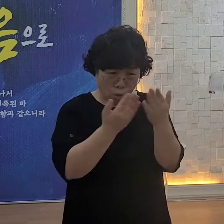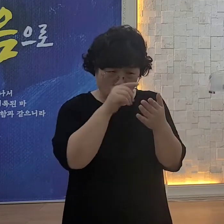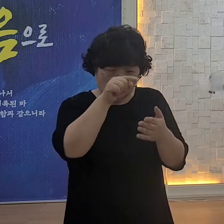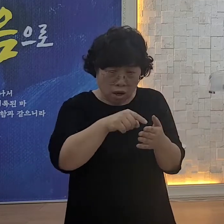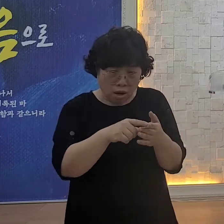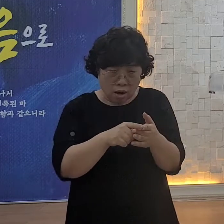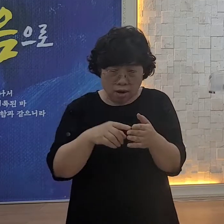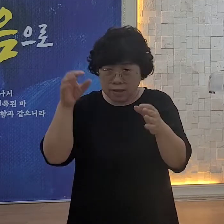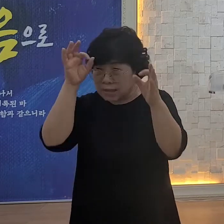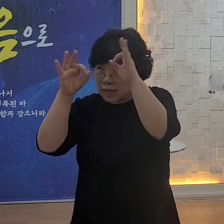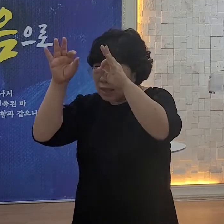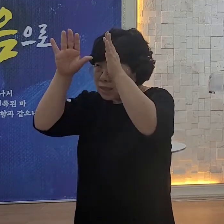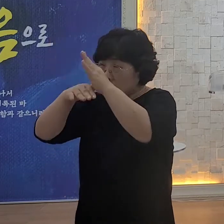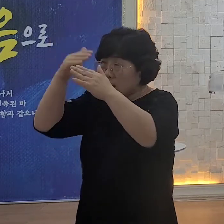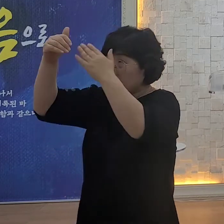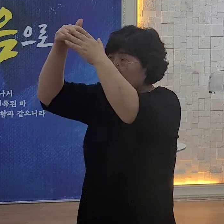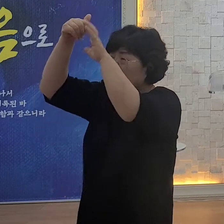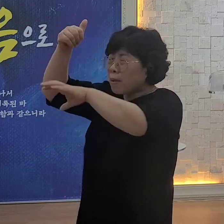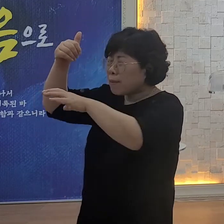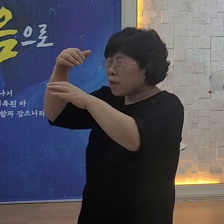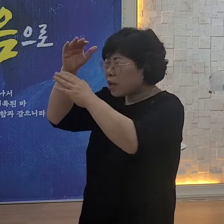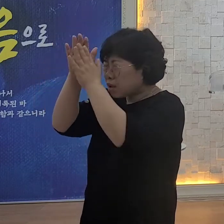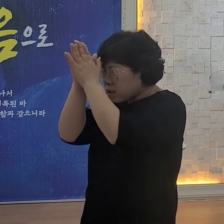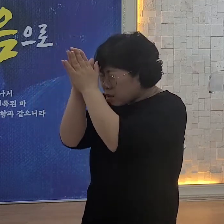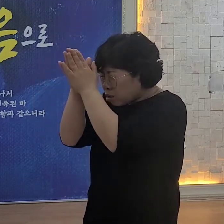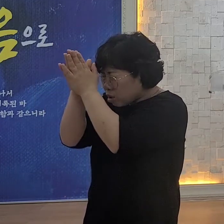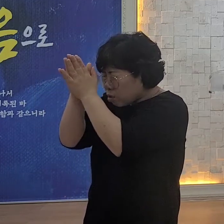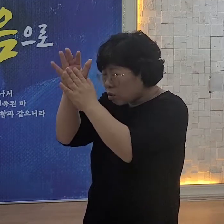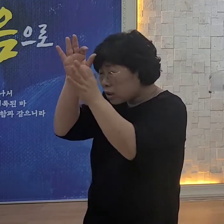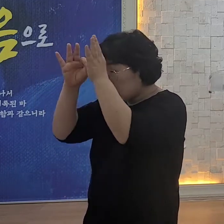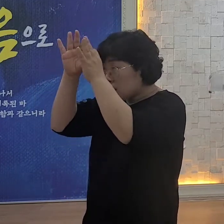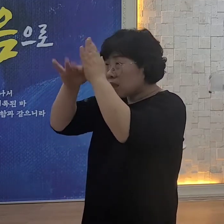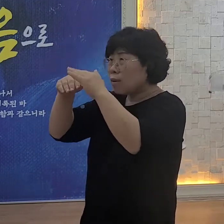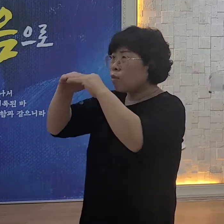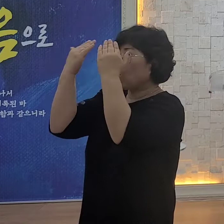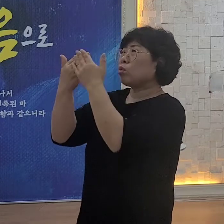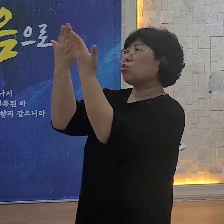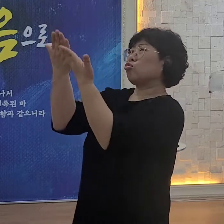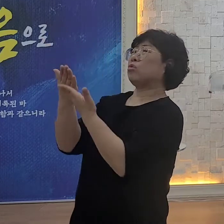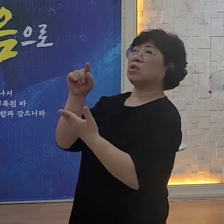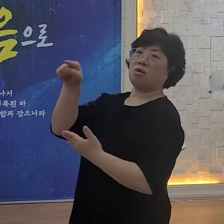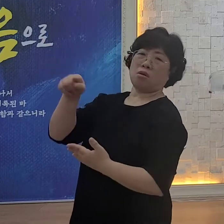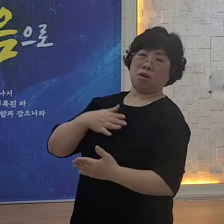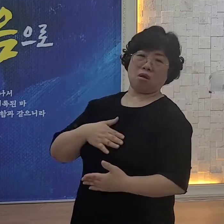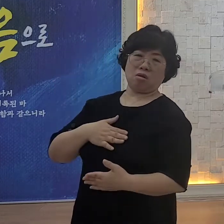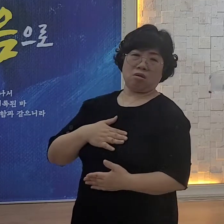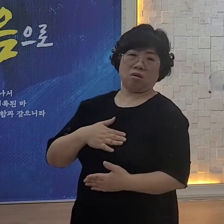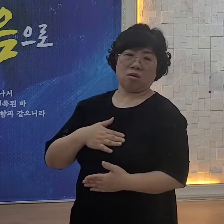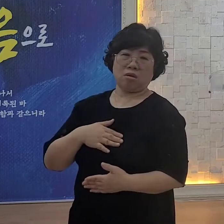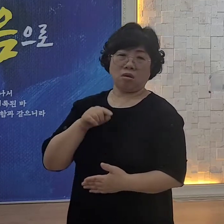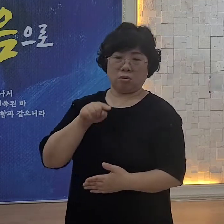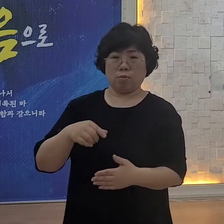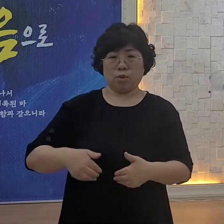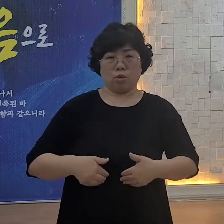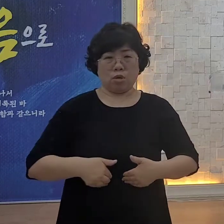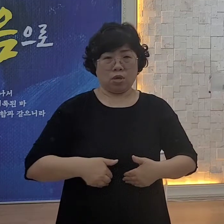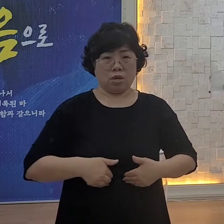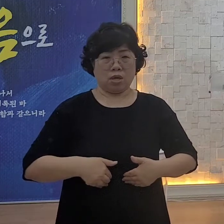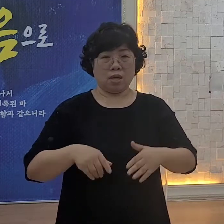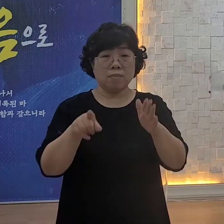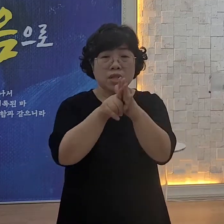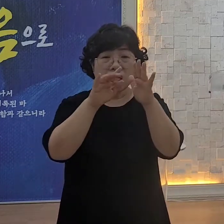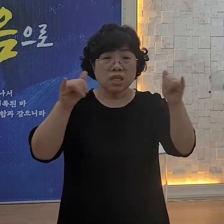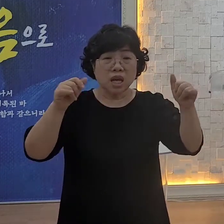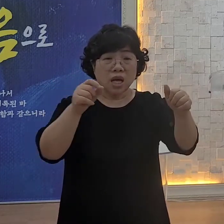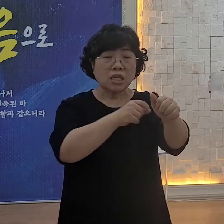구하는 육적인 것들도 하나님 앞에 우리가 구할 때 모든 건 주신다라는 거예요. 이것이 믿는 자의 큰